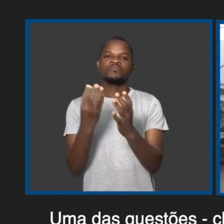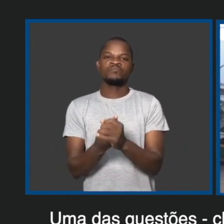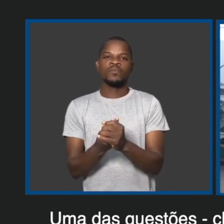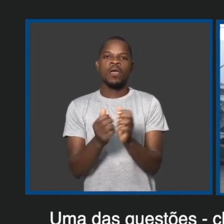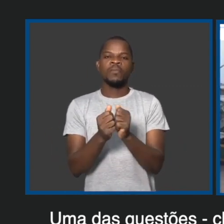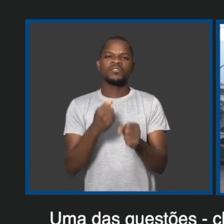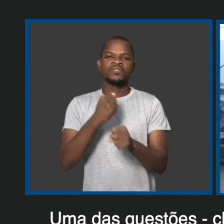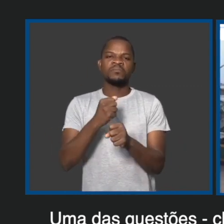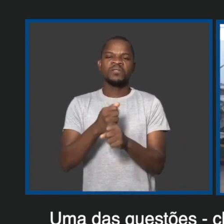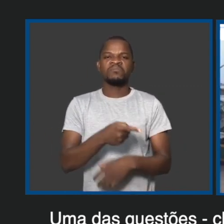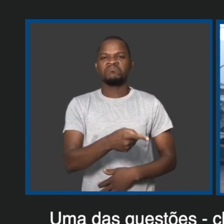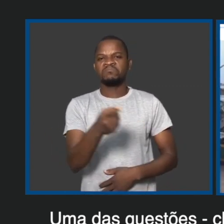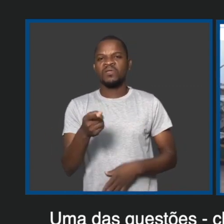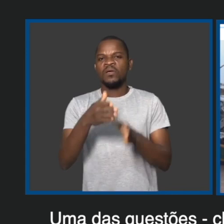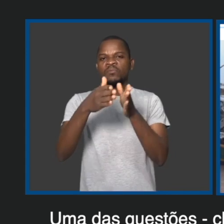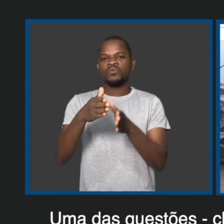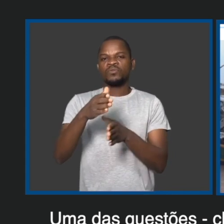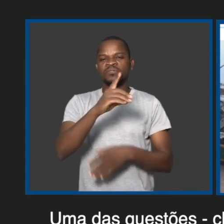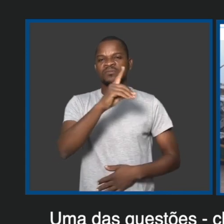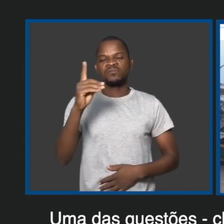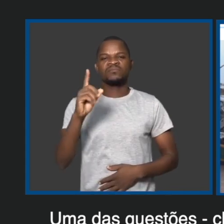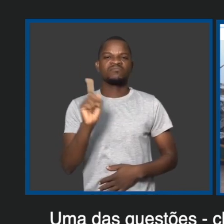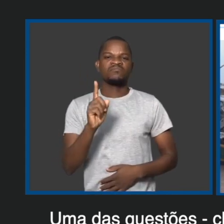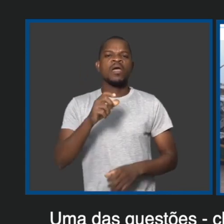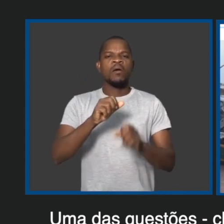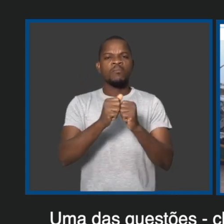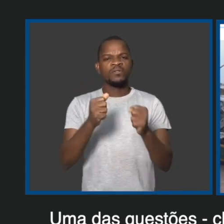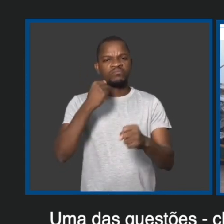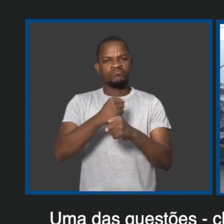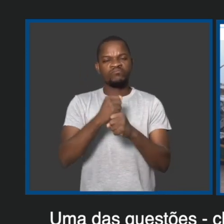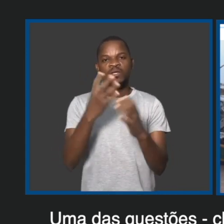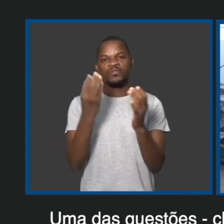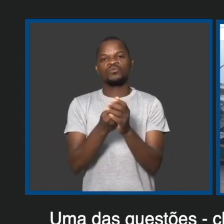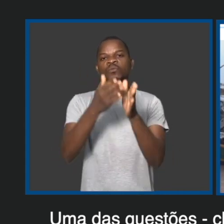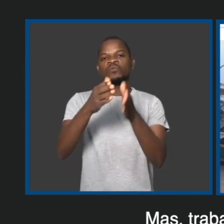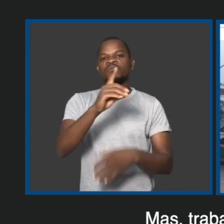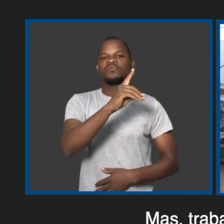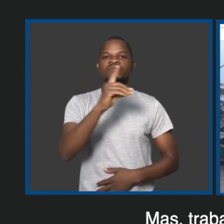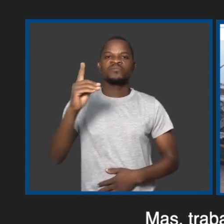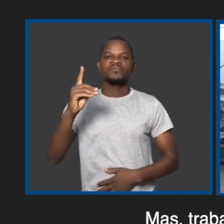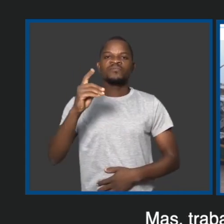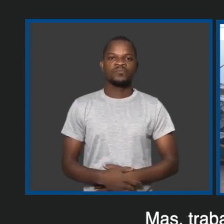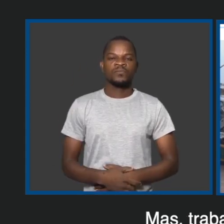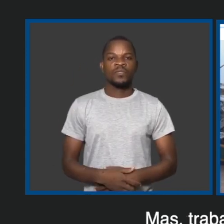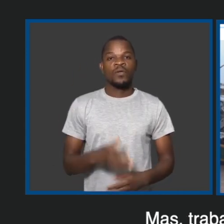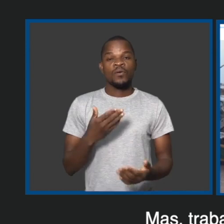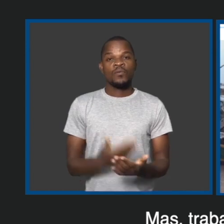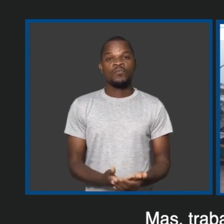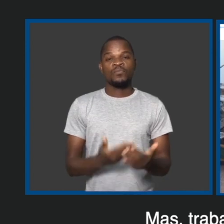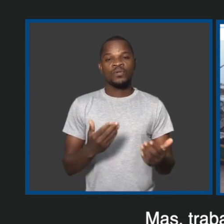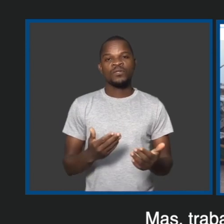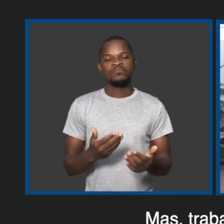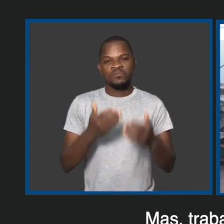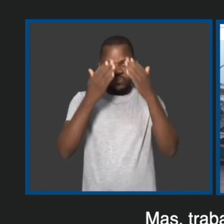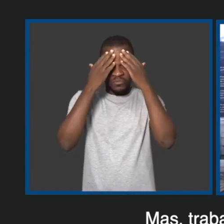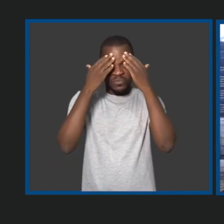Penso que uma das questões chaves é trabalhar em conjunto, e não simplesmente para as pessoas com deficiência, mas trabalhar em